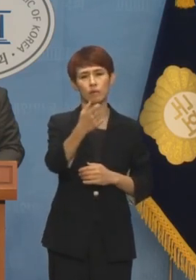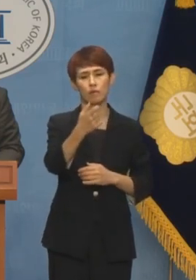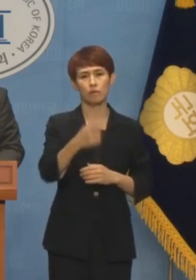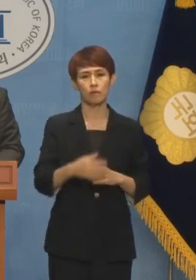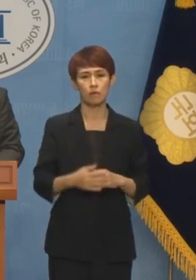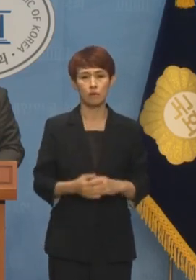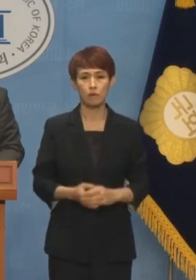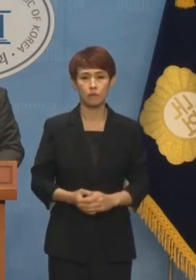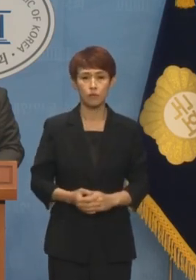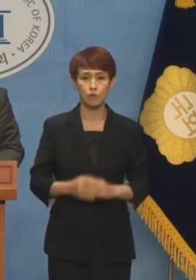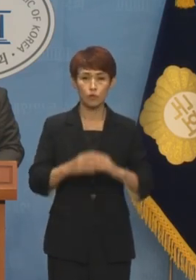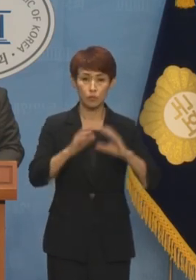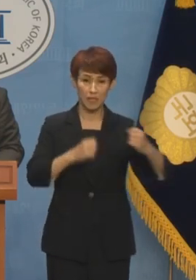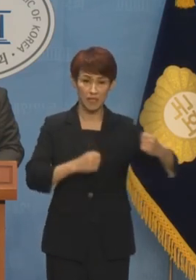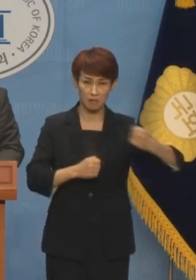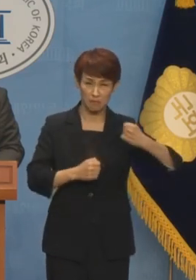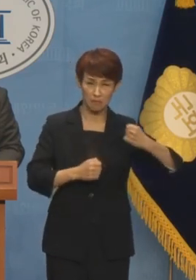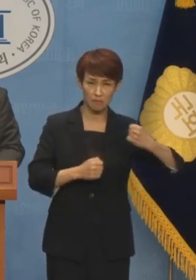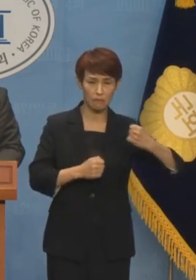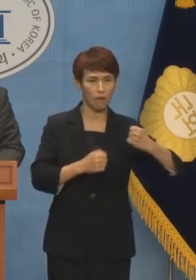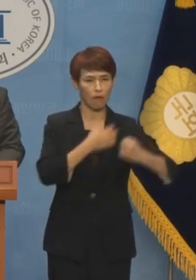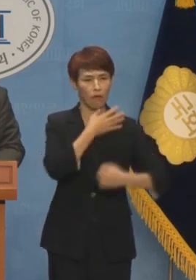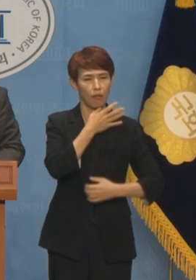점점 늙어가고 사라져갑니다.